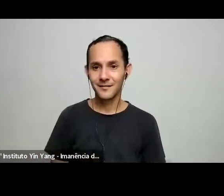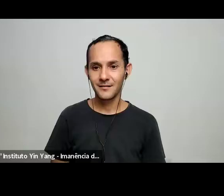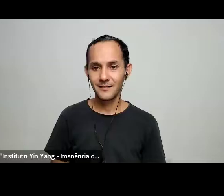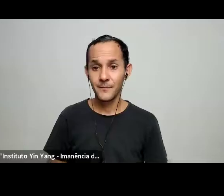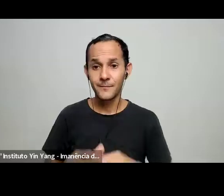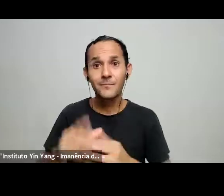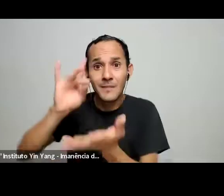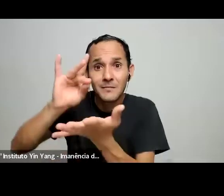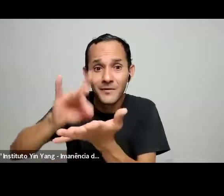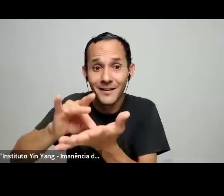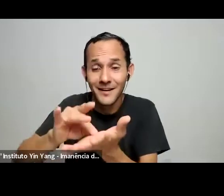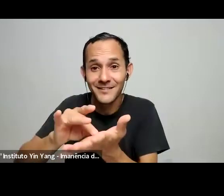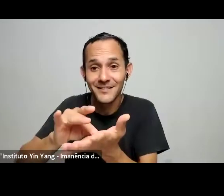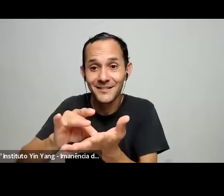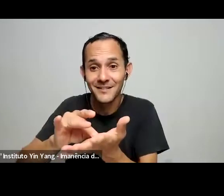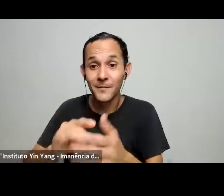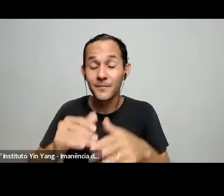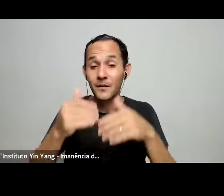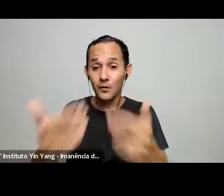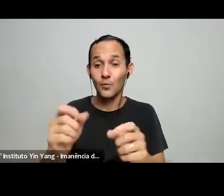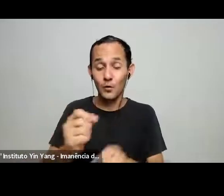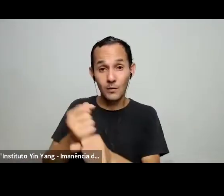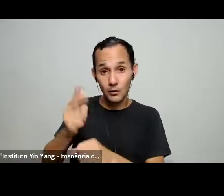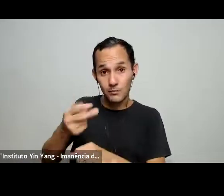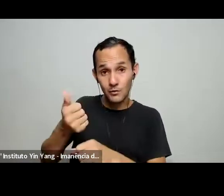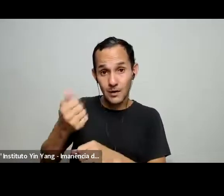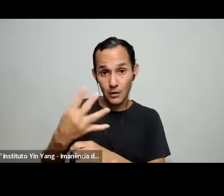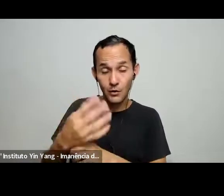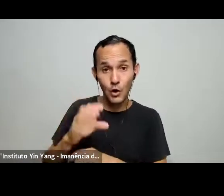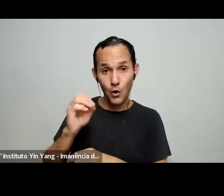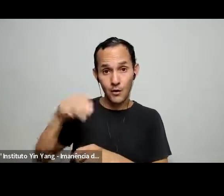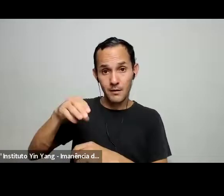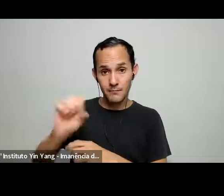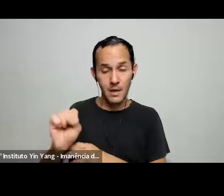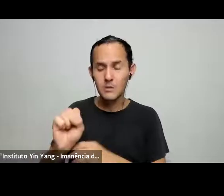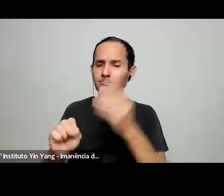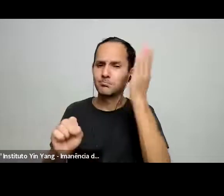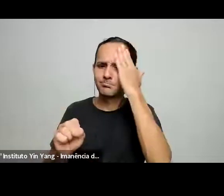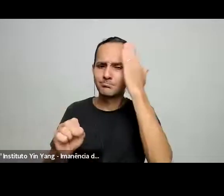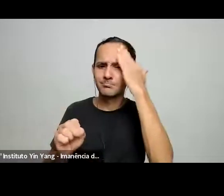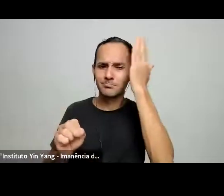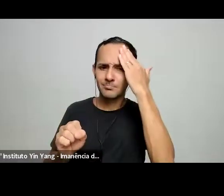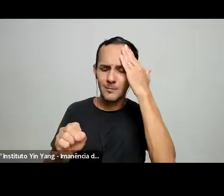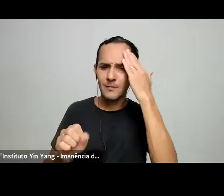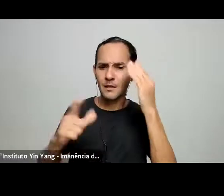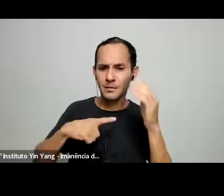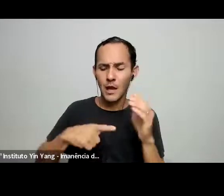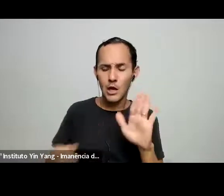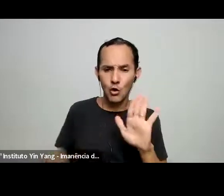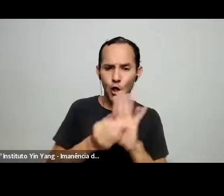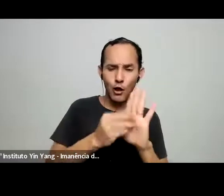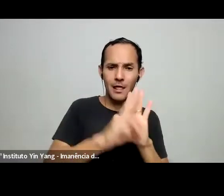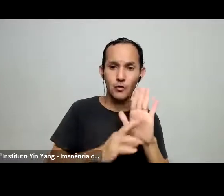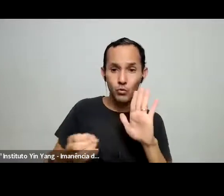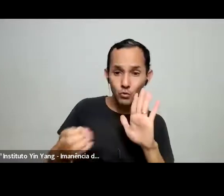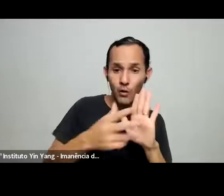Total. Então, em 2014, a OMS, ciente de tudo isso, atualiza o seu relatório sobre